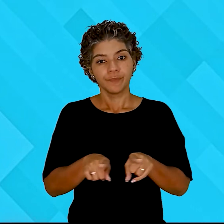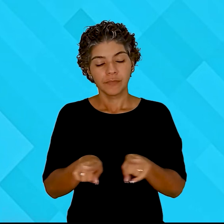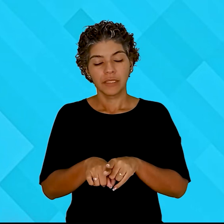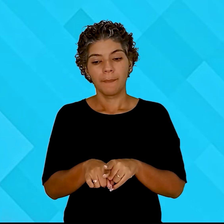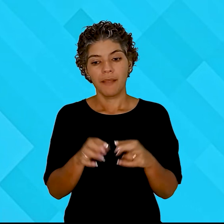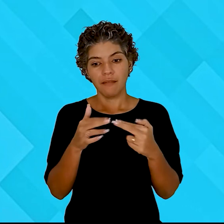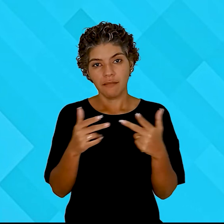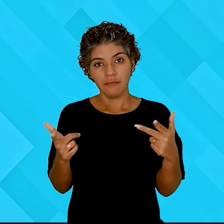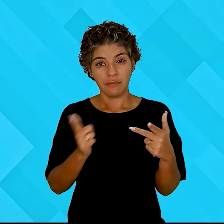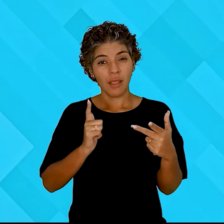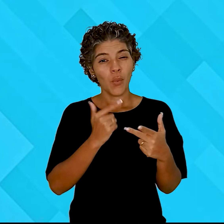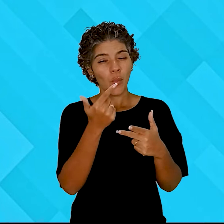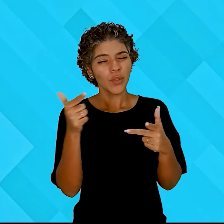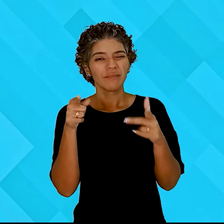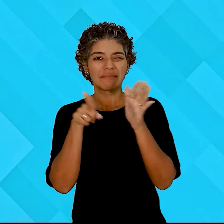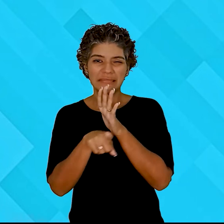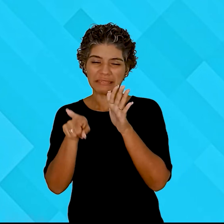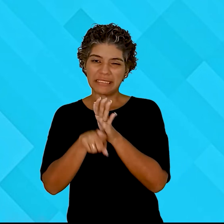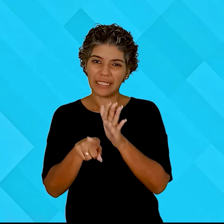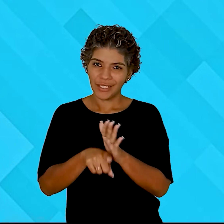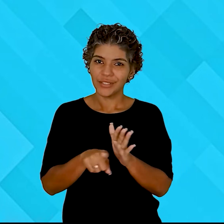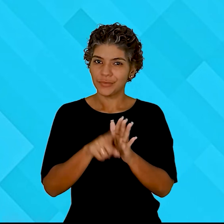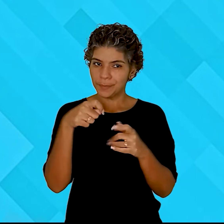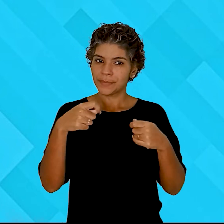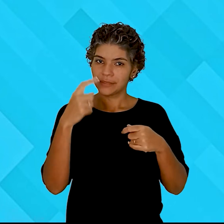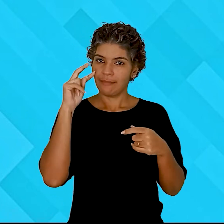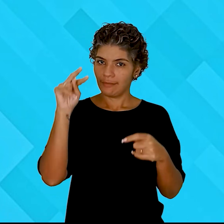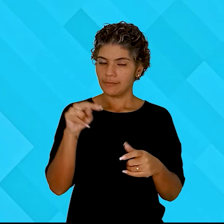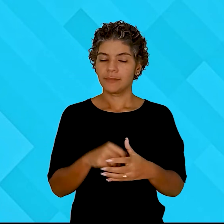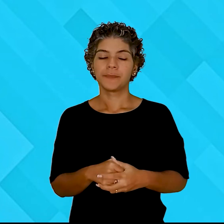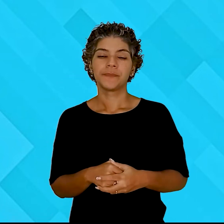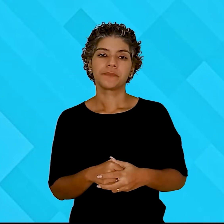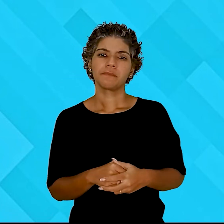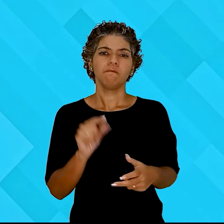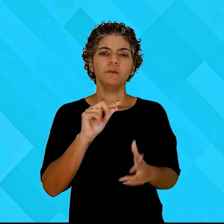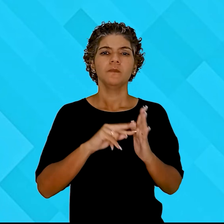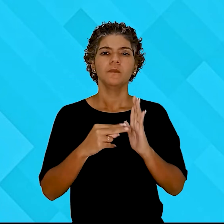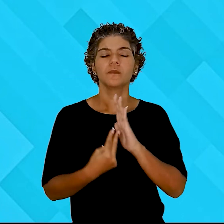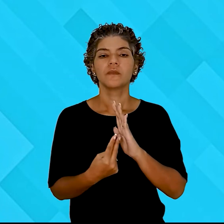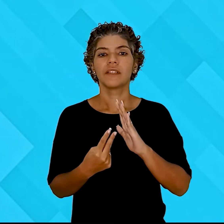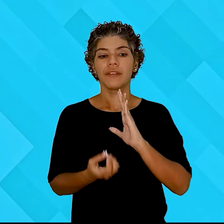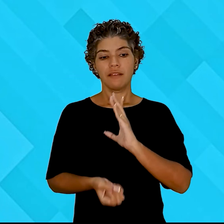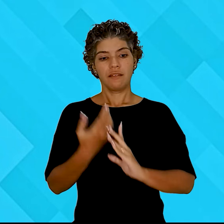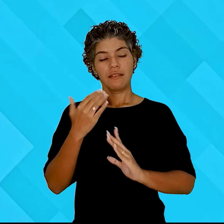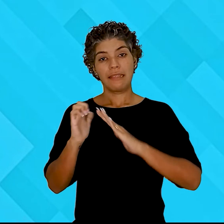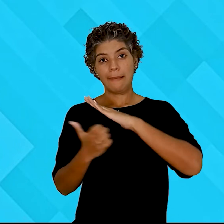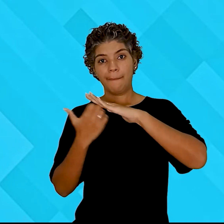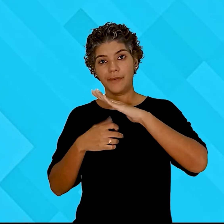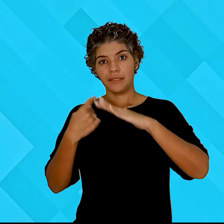forma subjetiva, existem algumas outras questões que a gente sempre tem que considerar. O que significa se tornar uma empresa no Brasil hoje? Significa que você